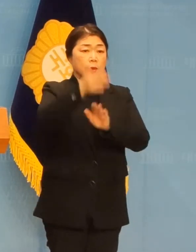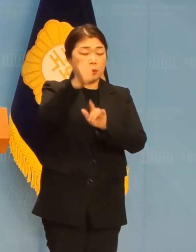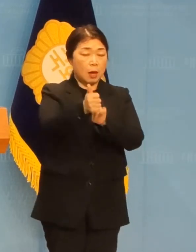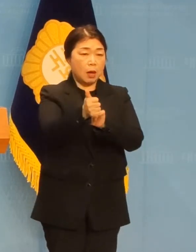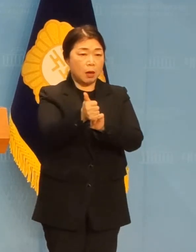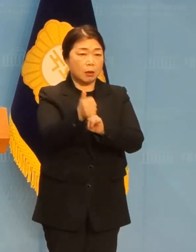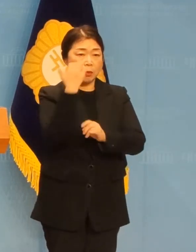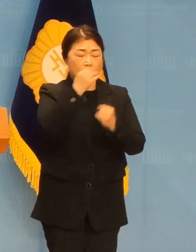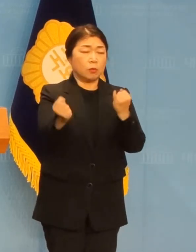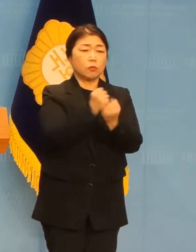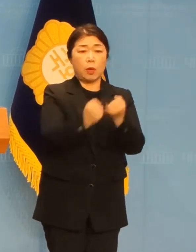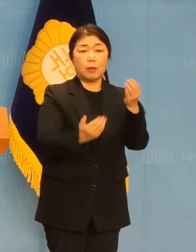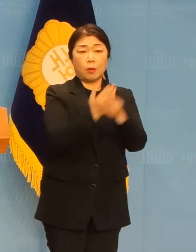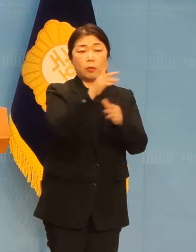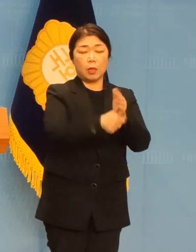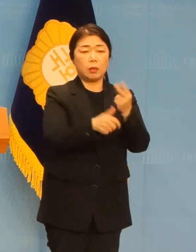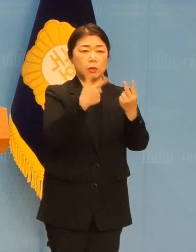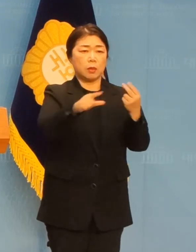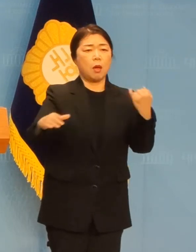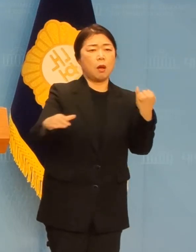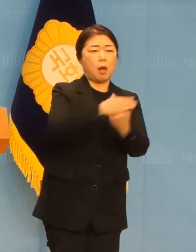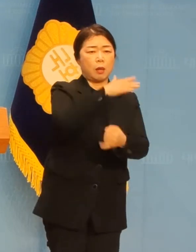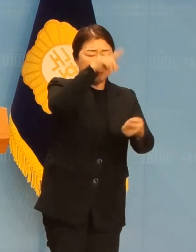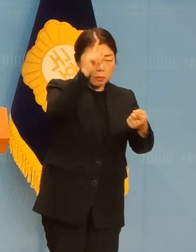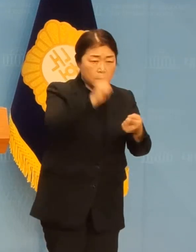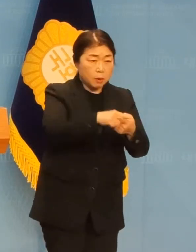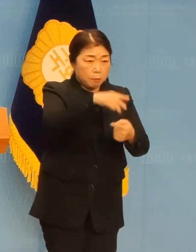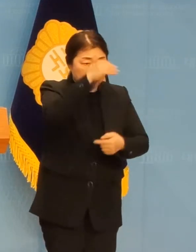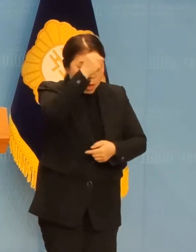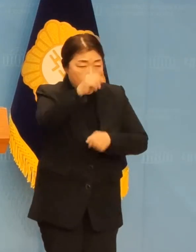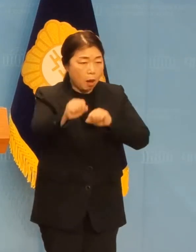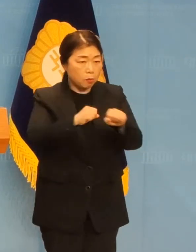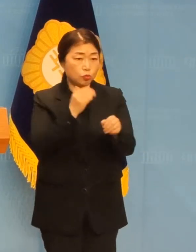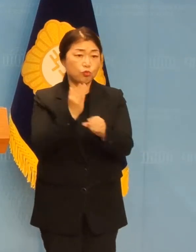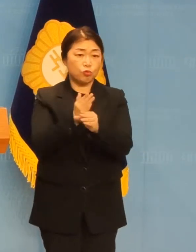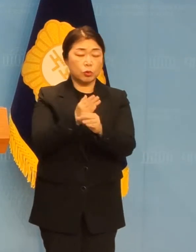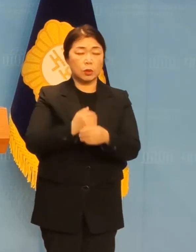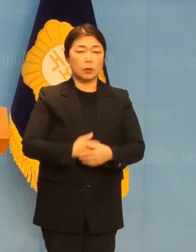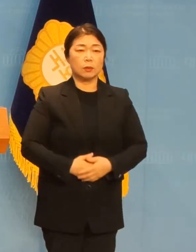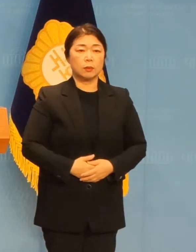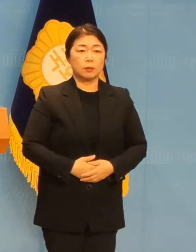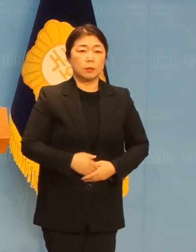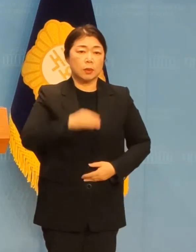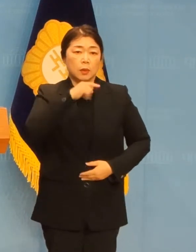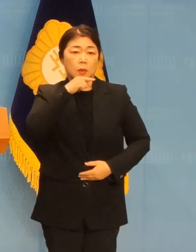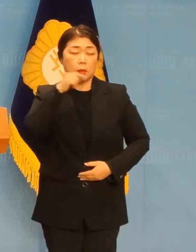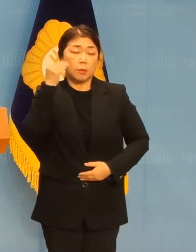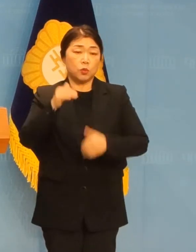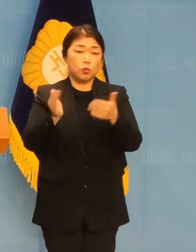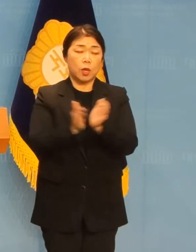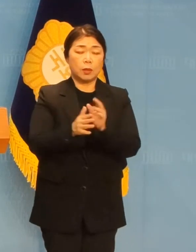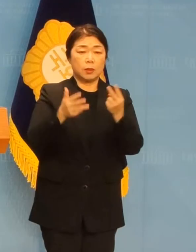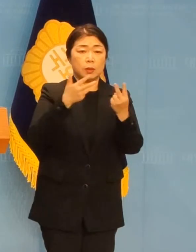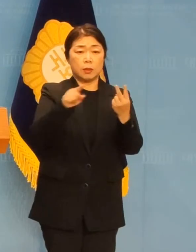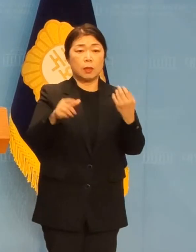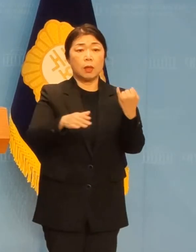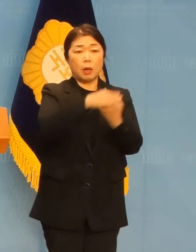행해졌던 2차 가해 행태를 그대로 답습하고 있습니다. 민주당이 2차